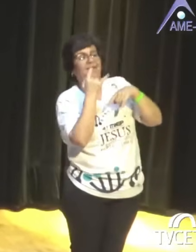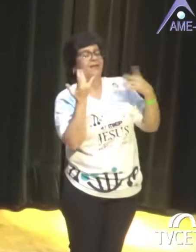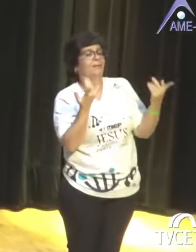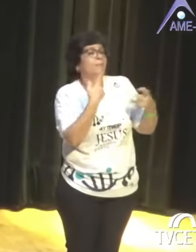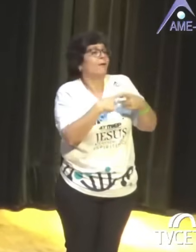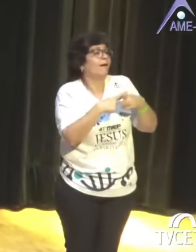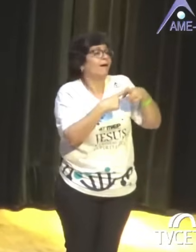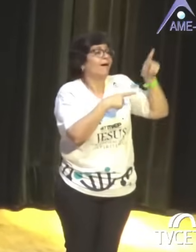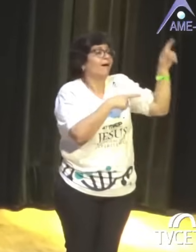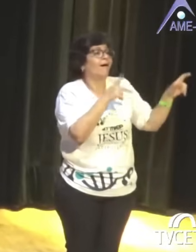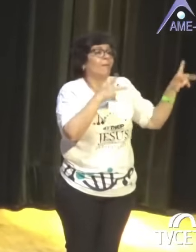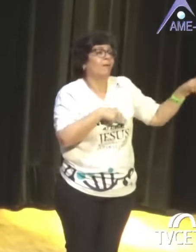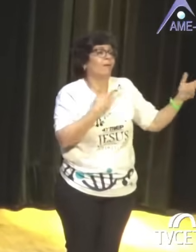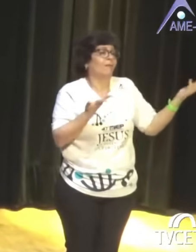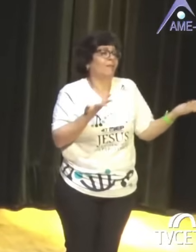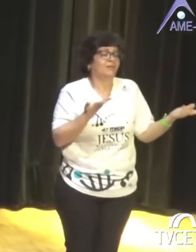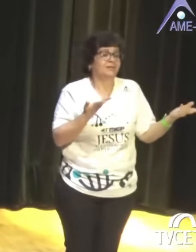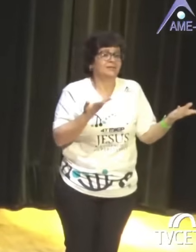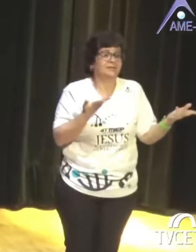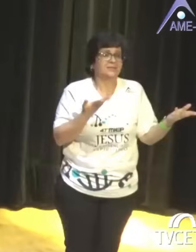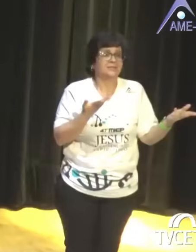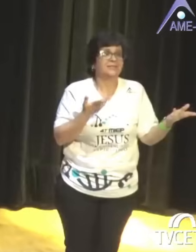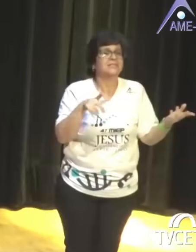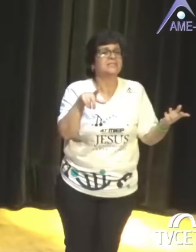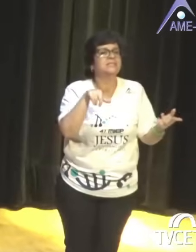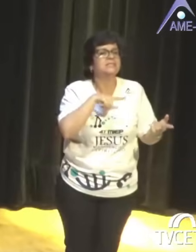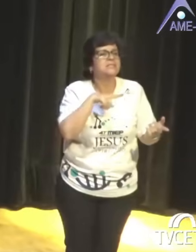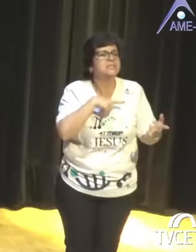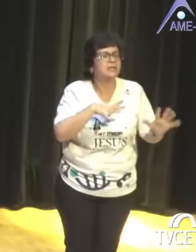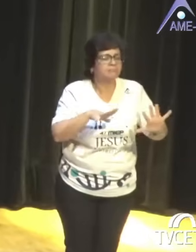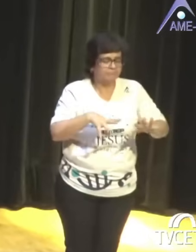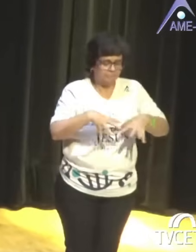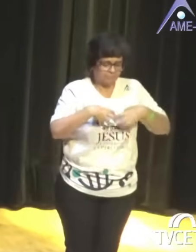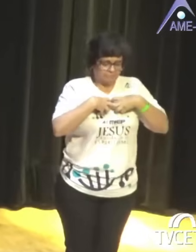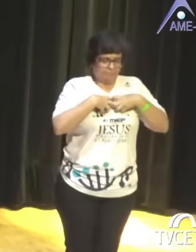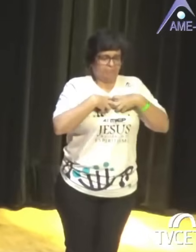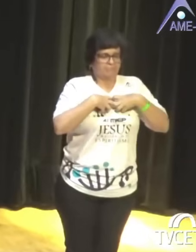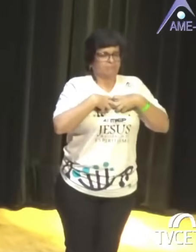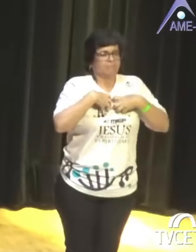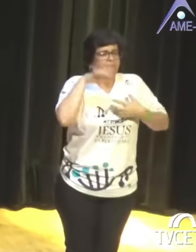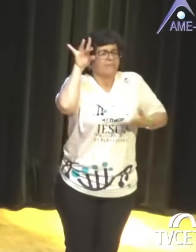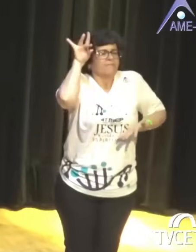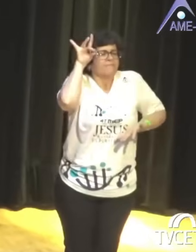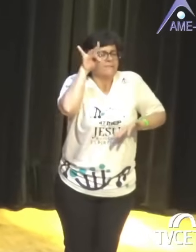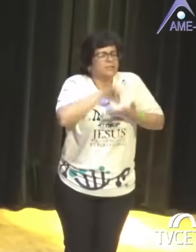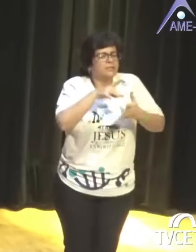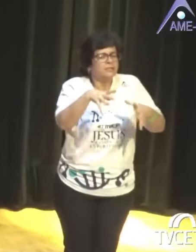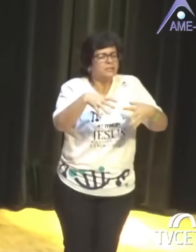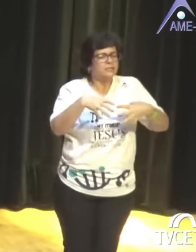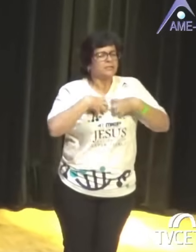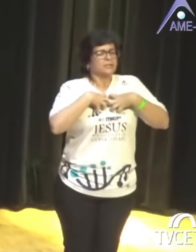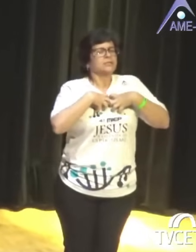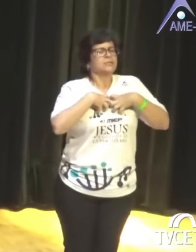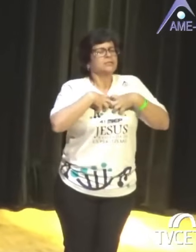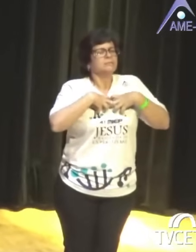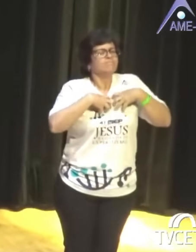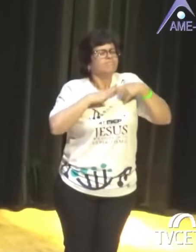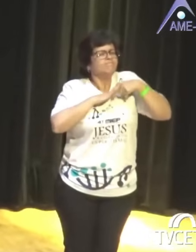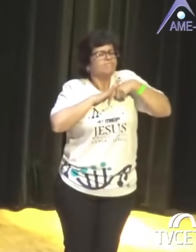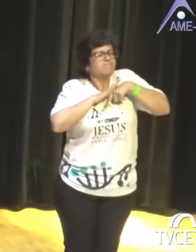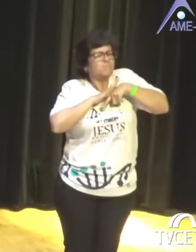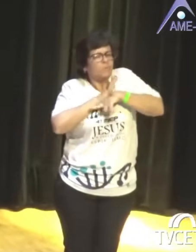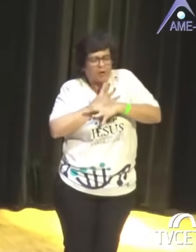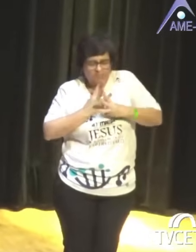outro você vai ser invadido por uma intuição profunda por um sentimento profundo